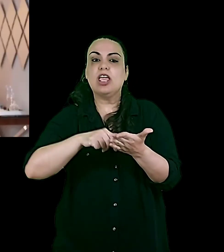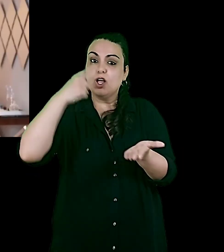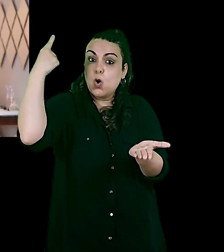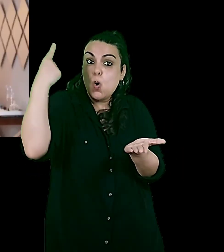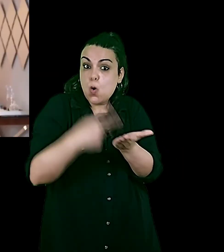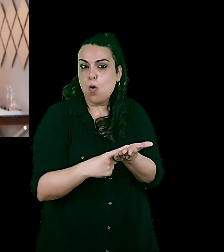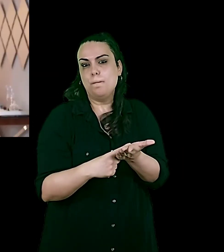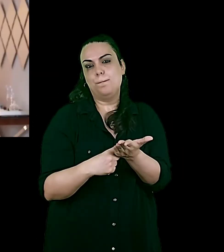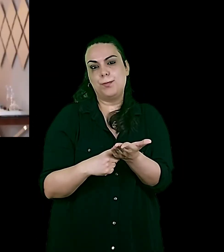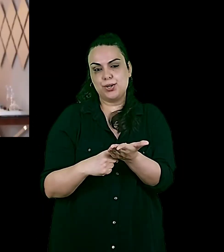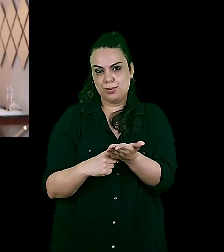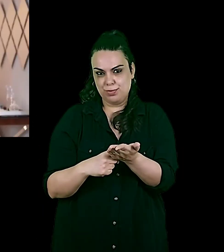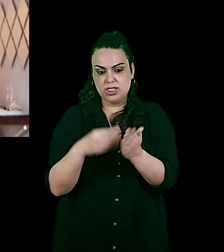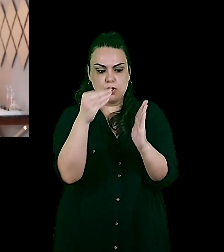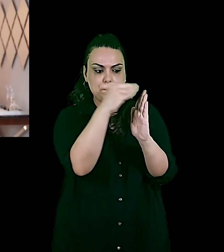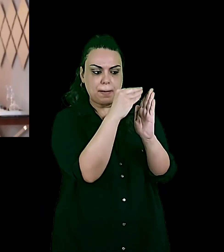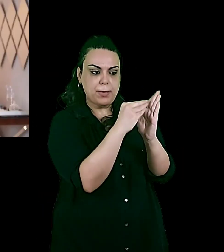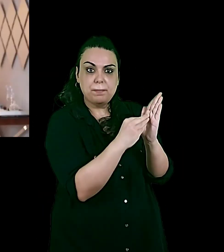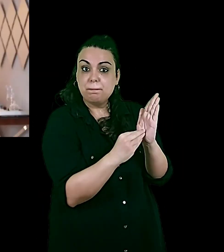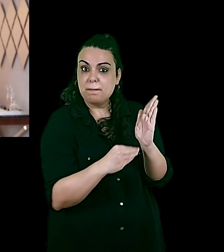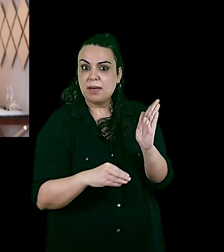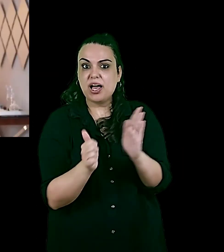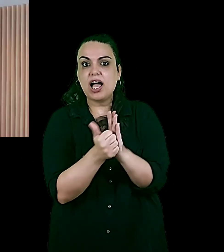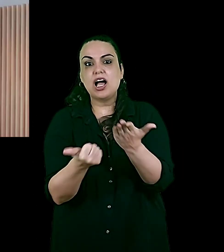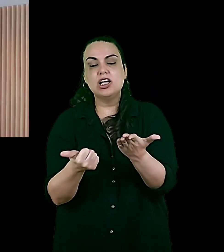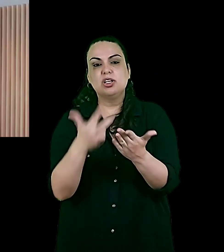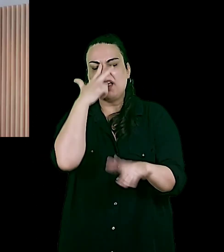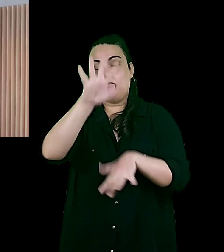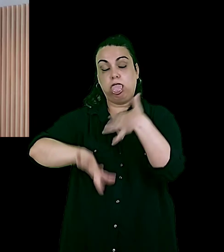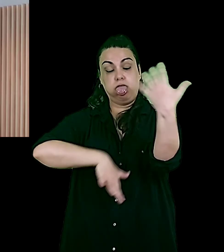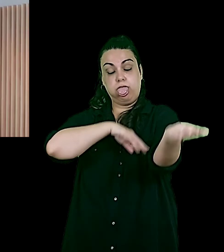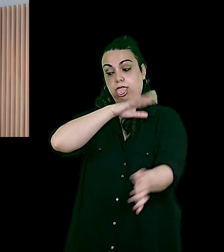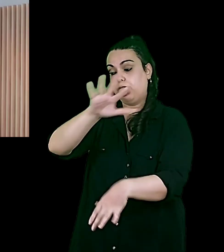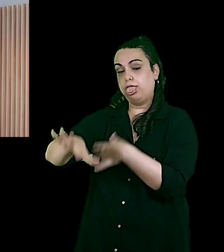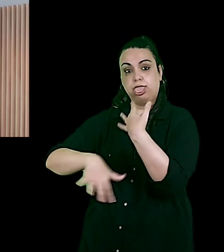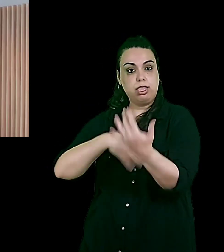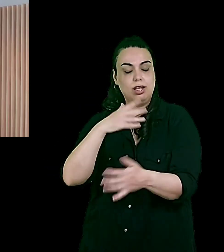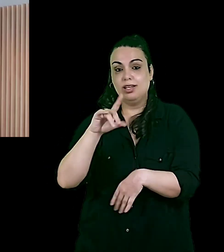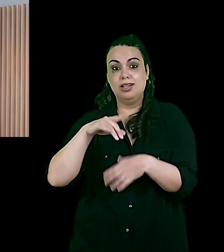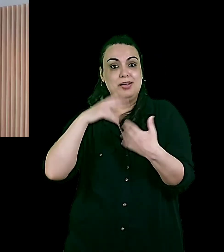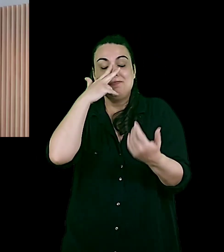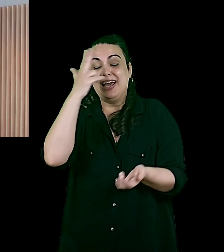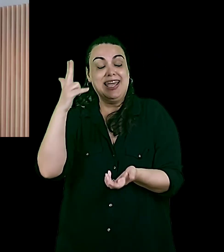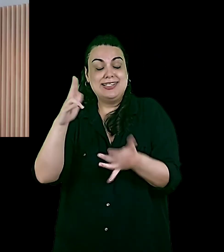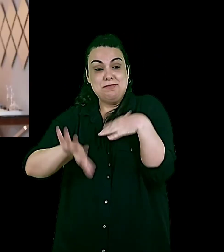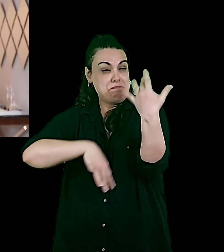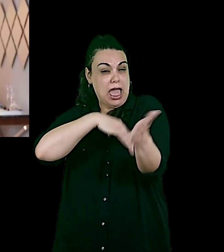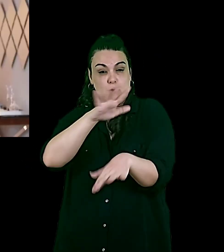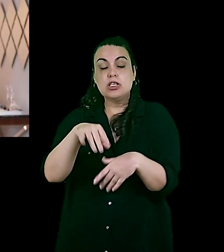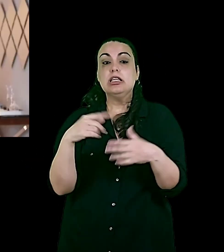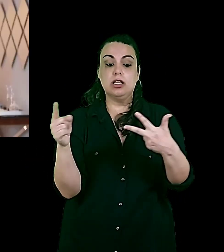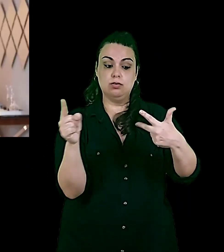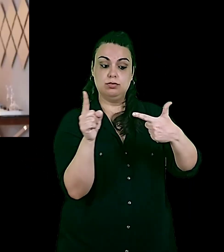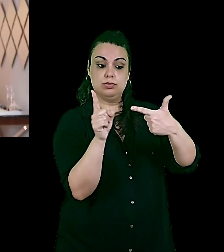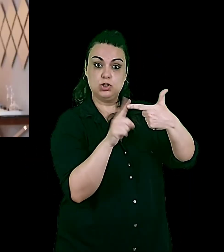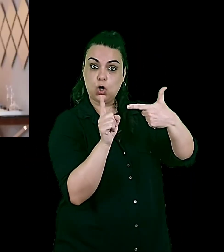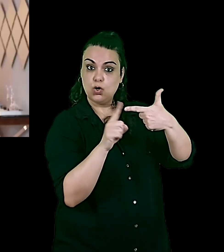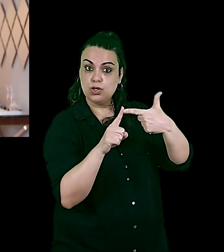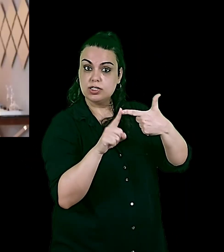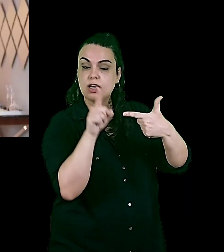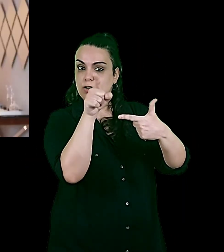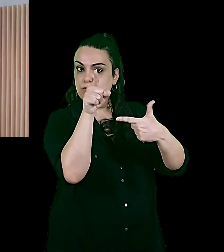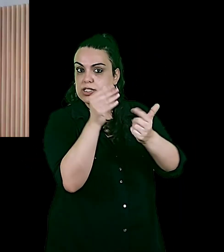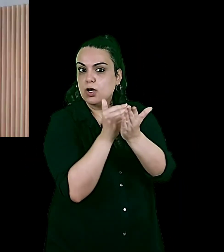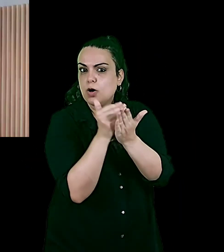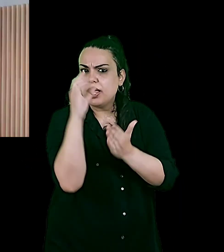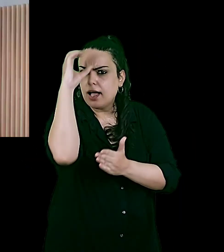Deus, a gente não agenda os nossos compromissos com a gente. E aí quando vê, Deus fica embolado na agenda do nosso tempo. Então na tarefa de número